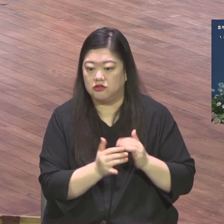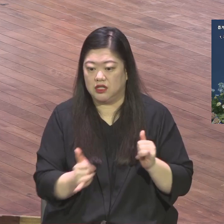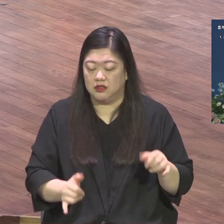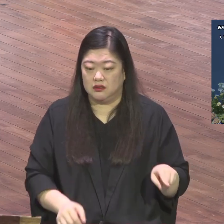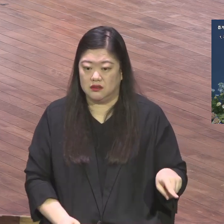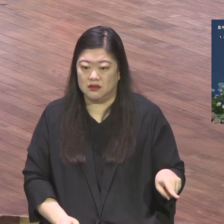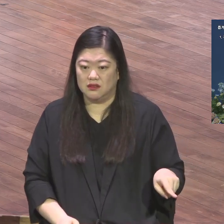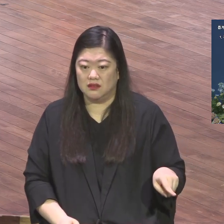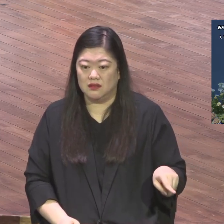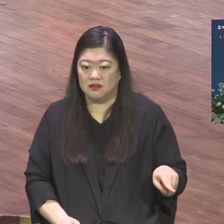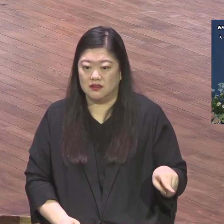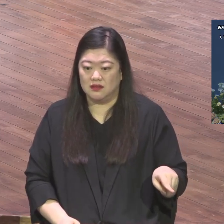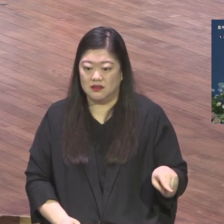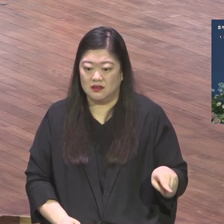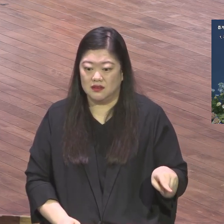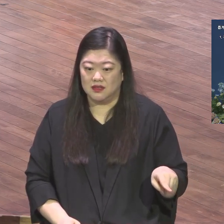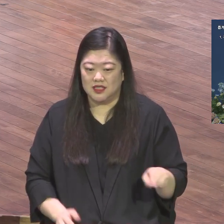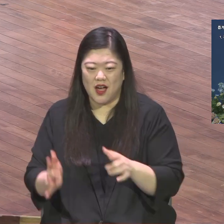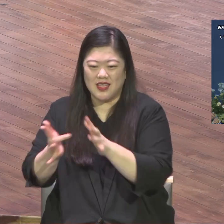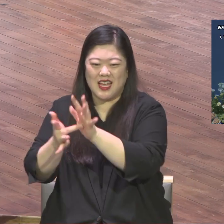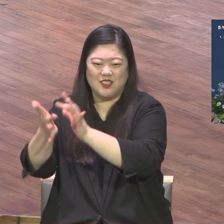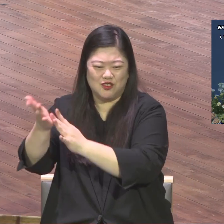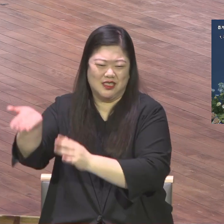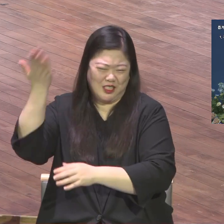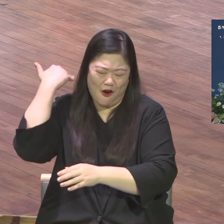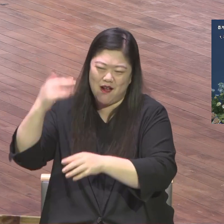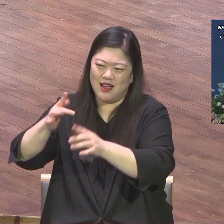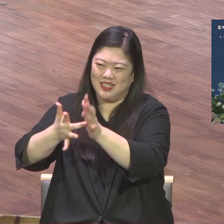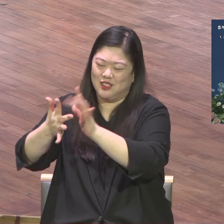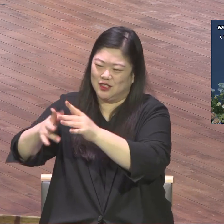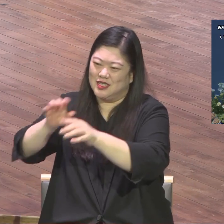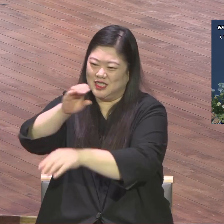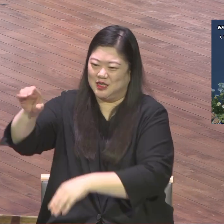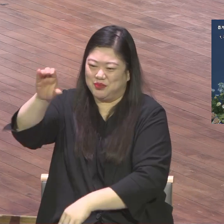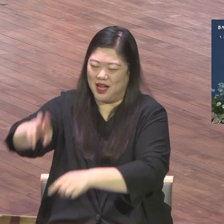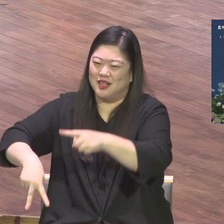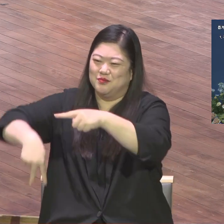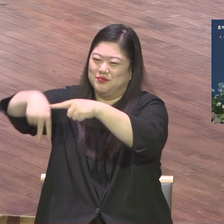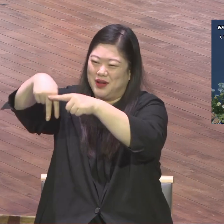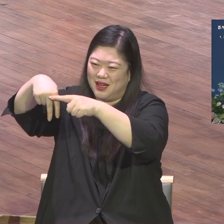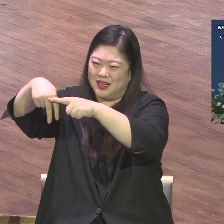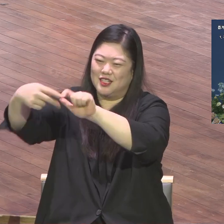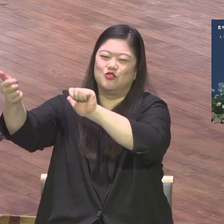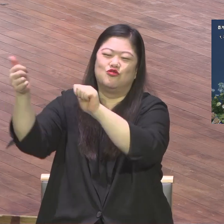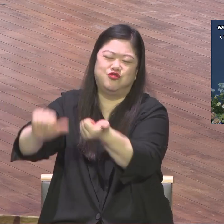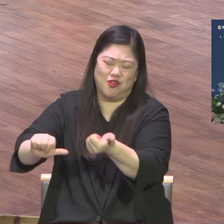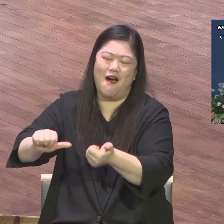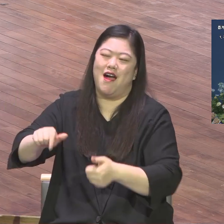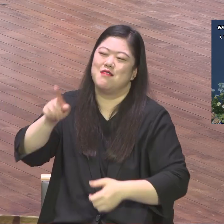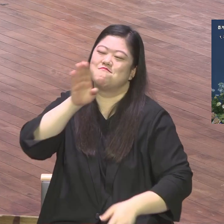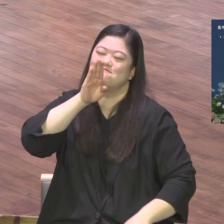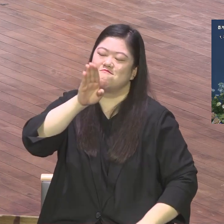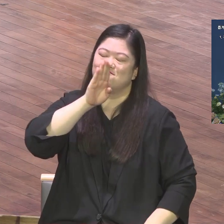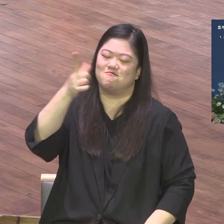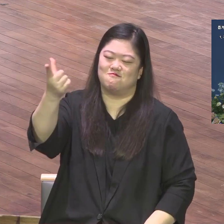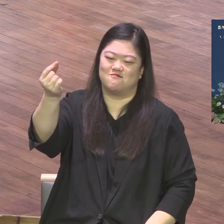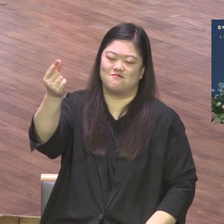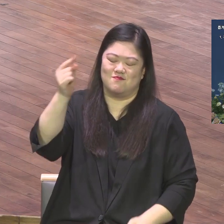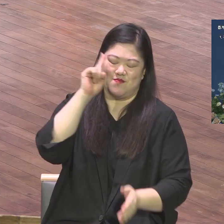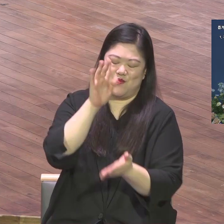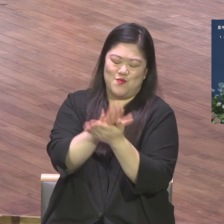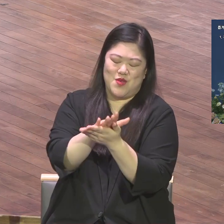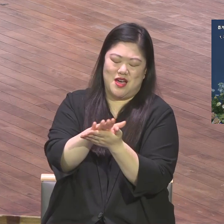그런데 자신들이 십자에 못 박은 이 예수가 다시 살아났다. 이 사실에